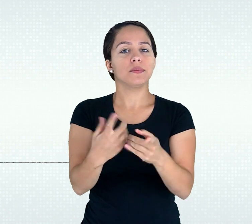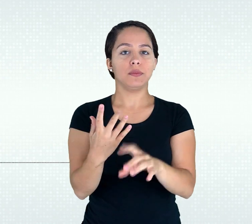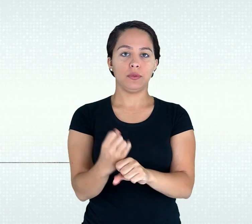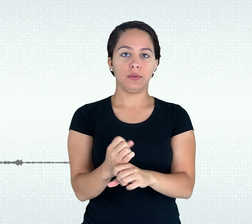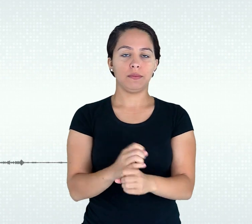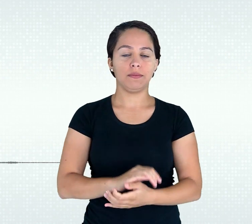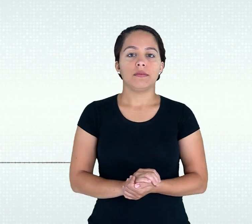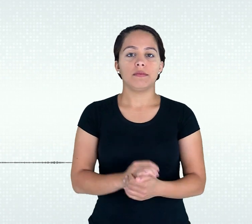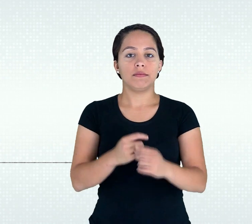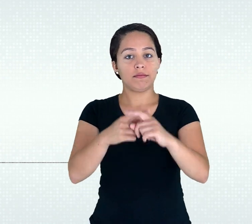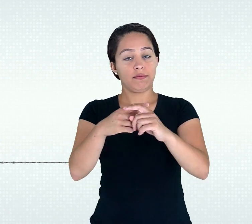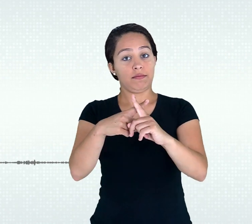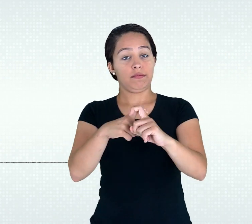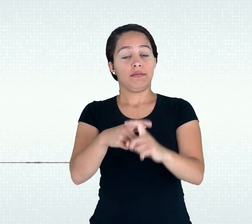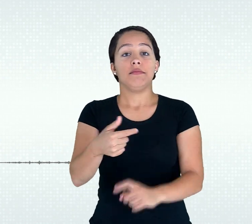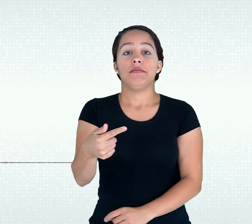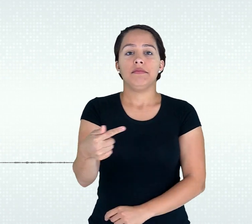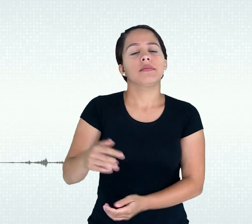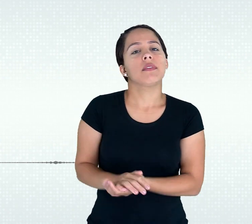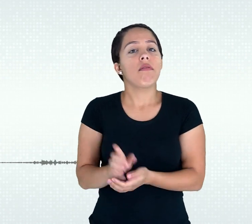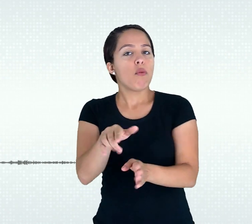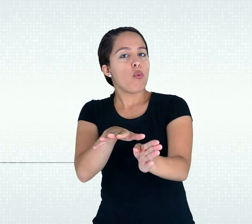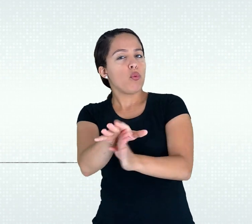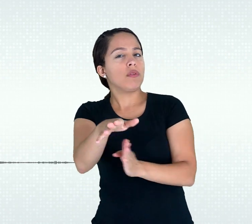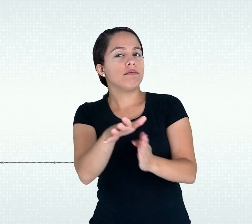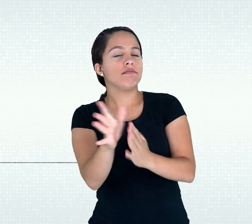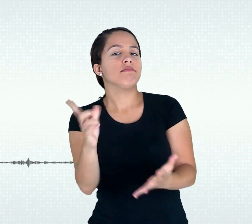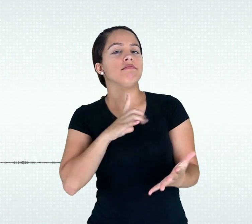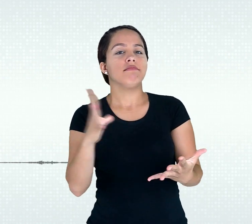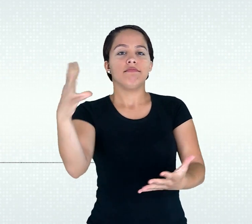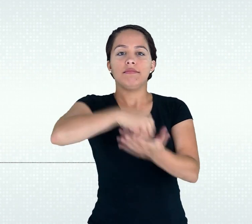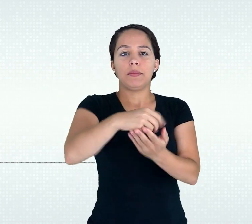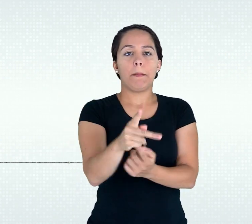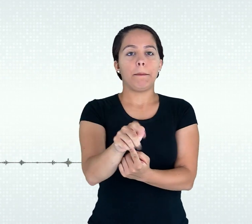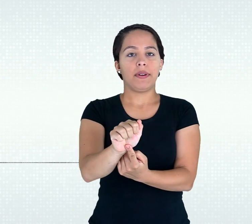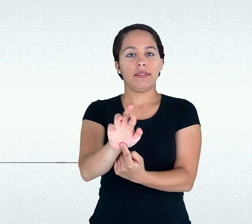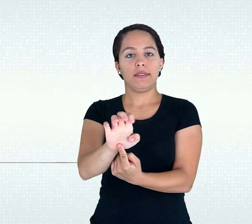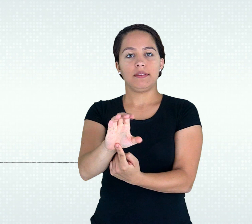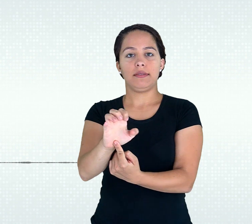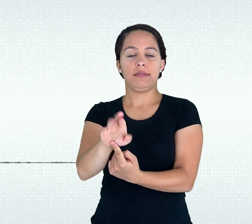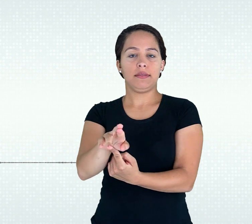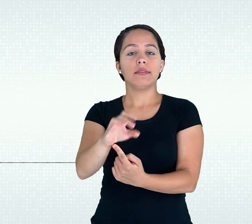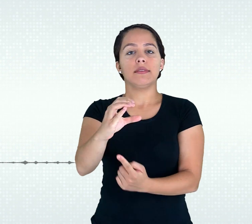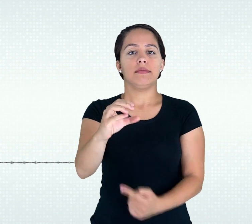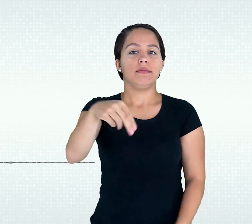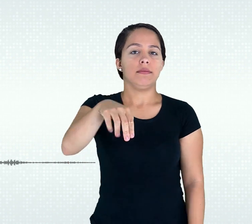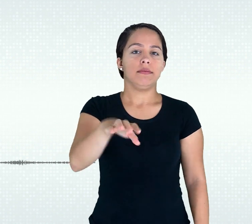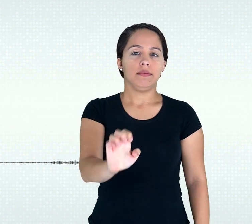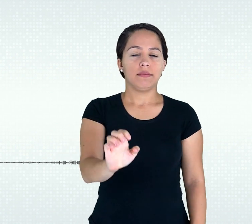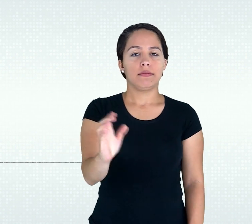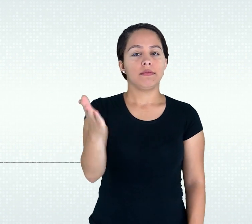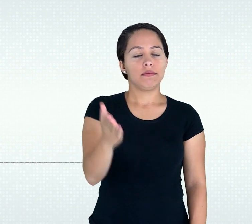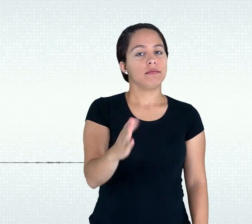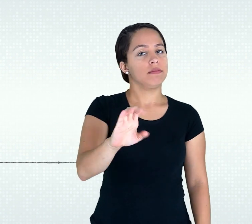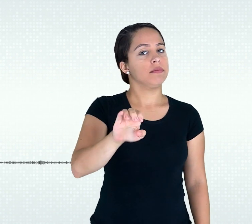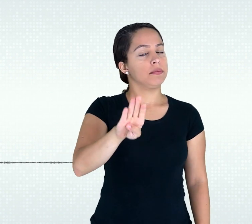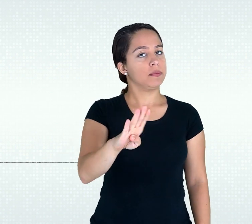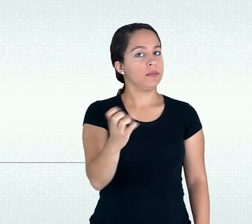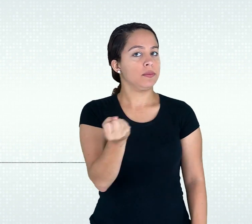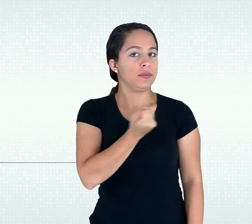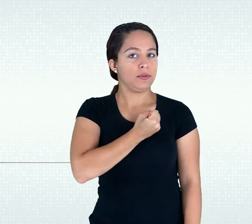orientação apresentada no parecer ceni é barra ceb número 12 barra 97